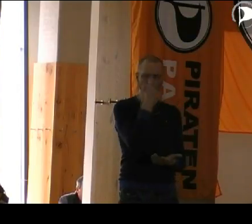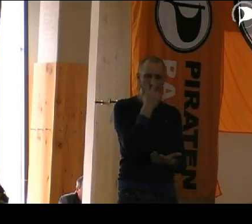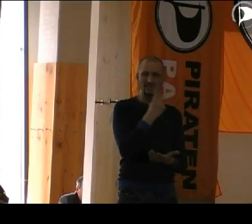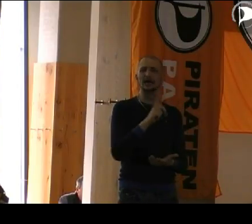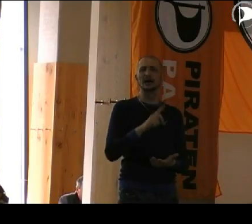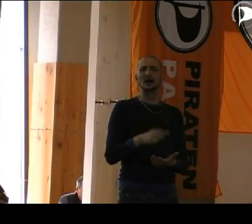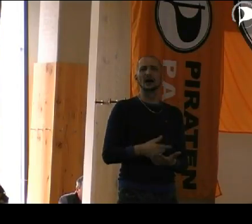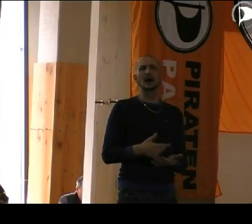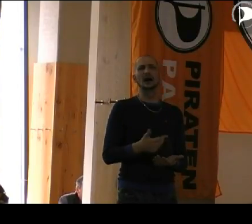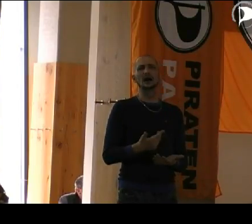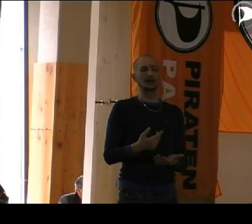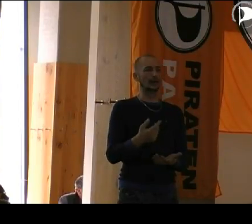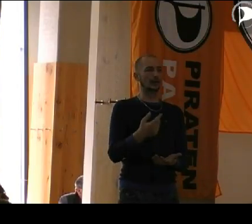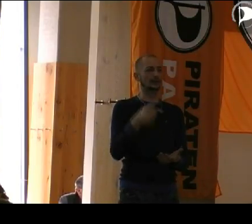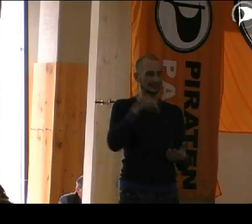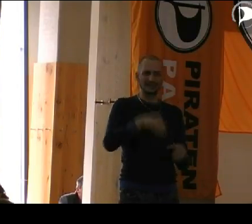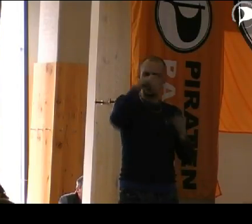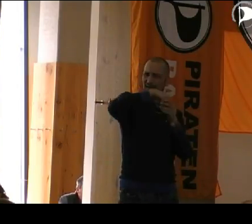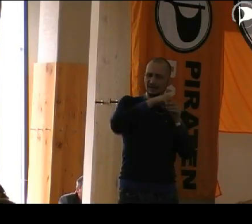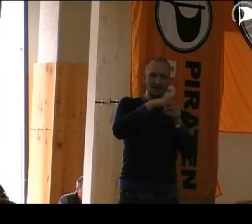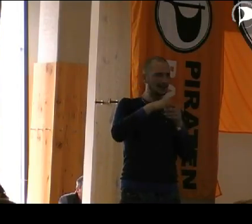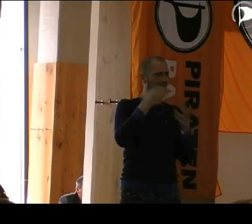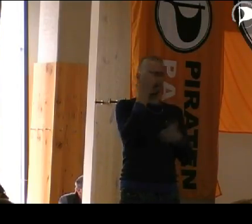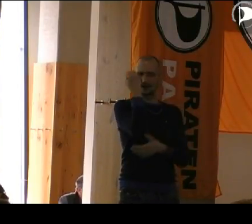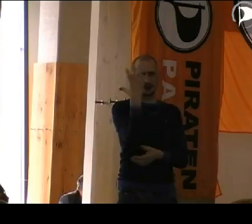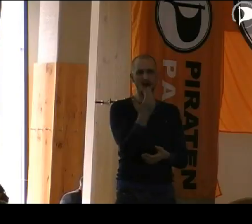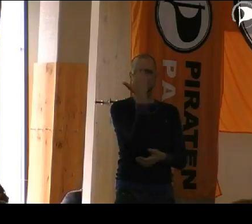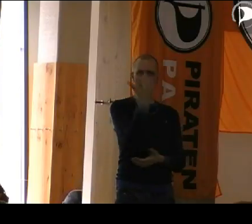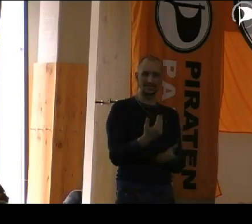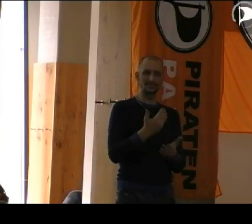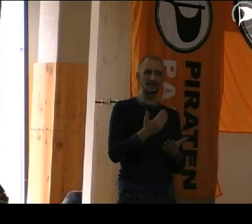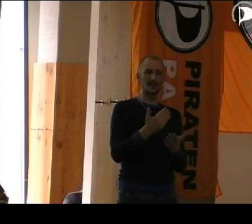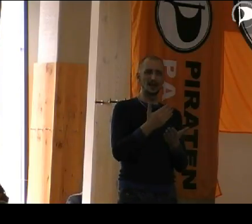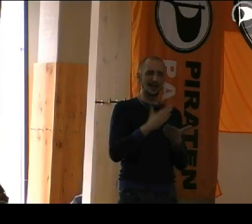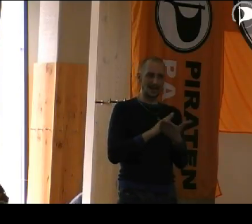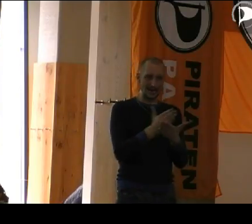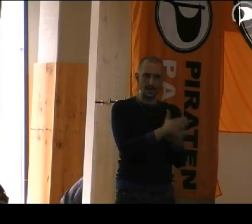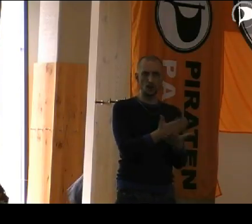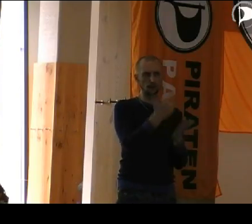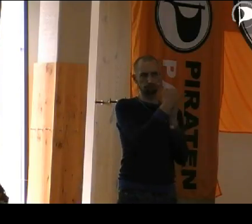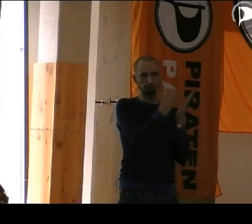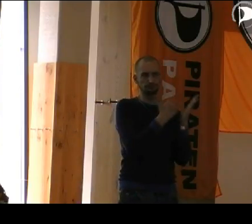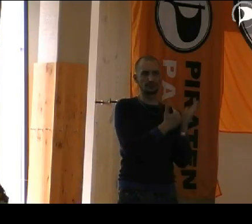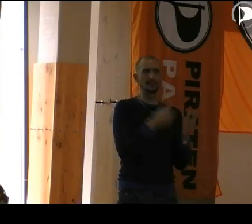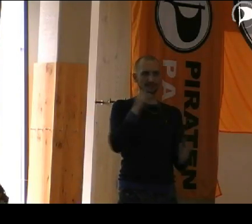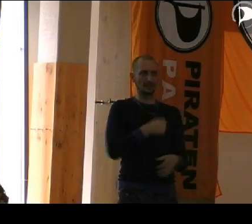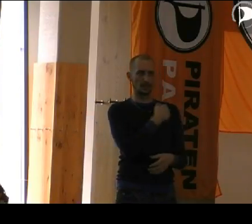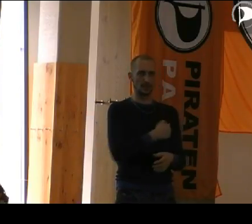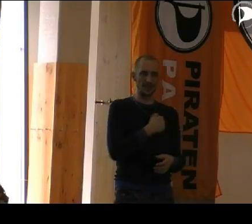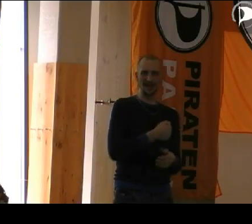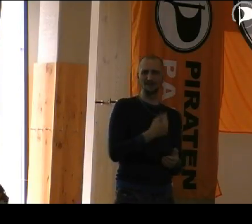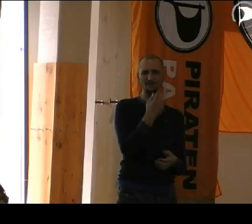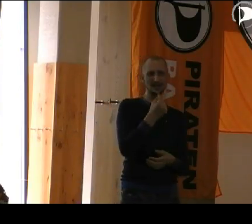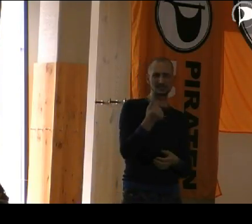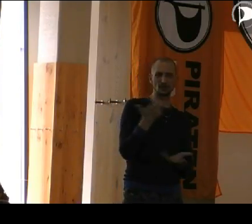einem antrag für mich nicht der ort keine klare rechenwege wieder schatzmeisters rechnen muss bei der parteienfinanzierung das kann